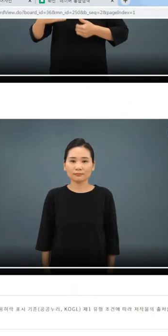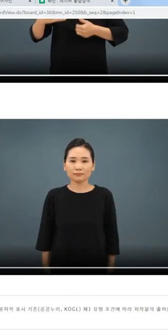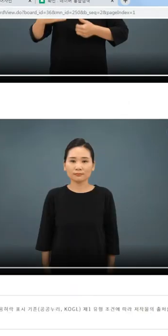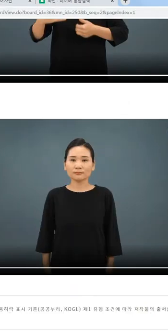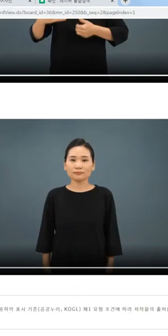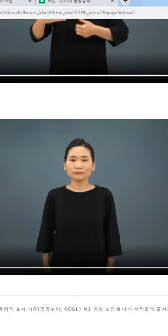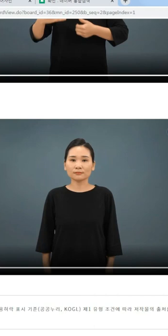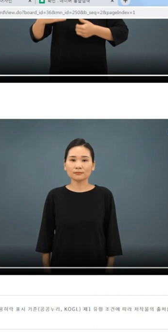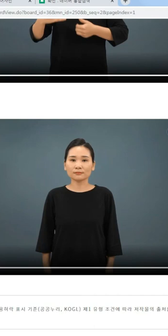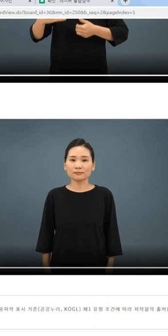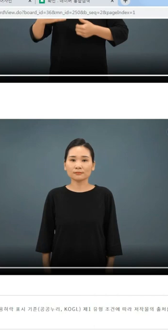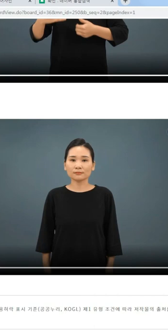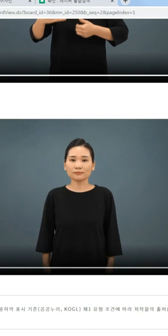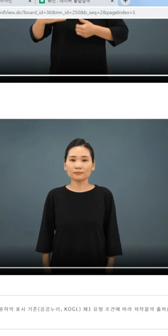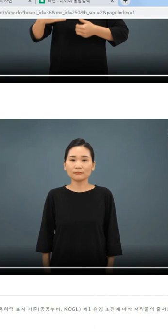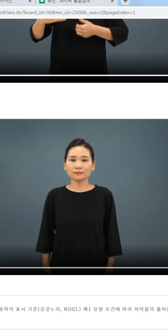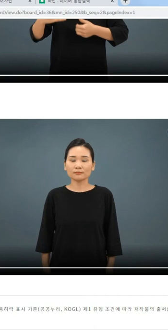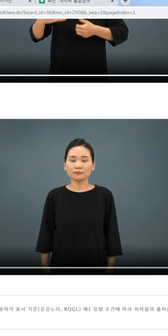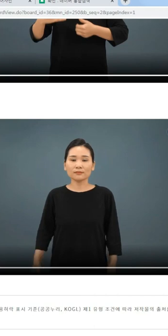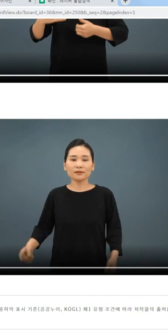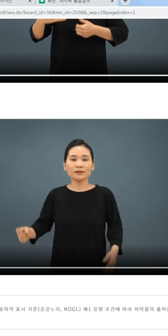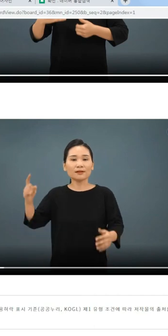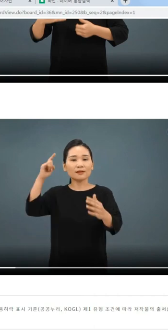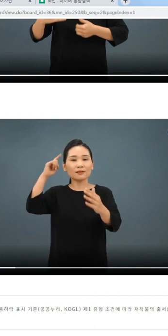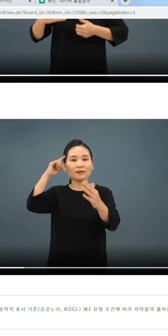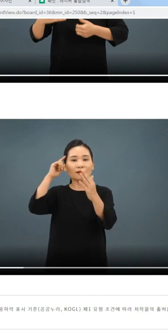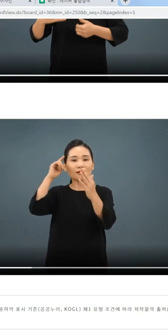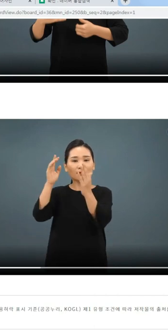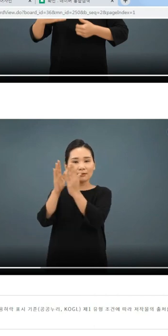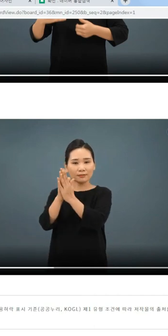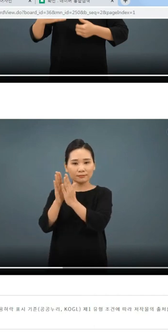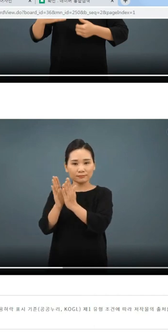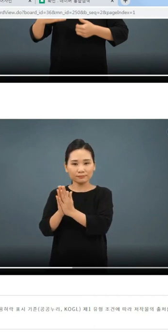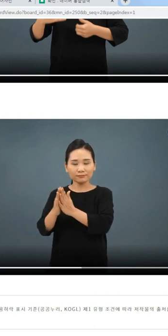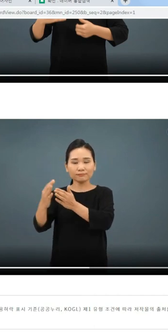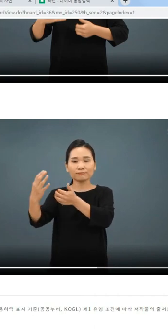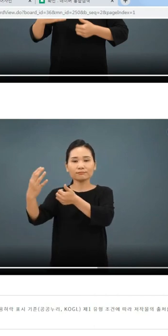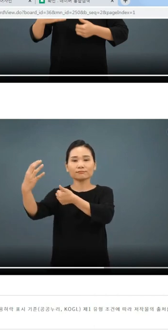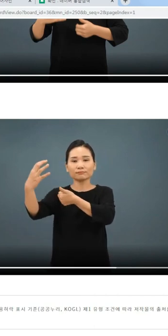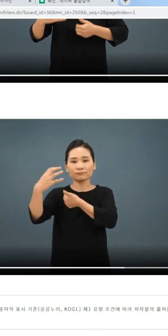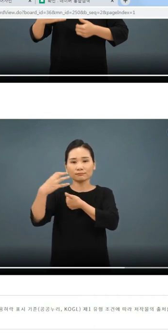이게 뭐냐면 자가격리를 의역해가지고 듣고